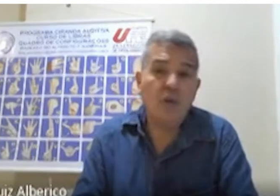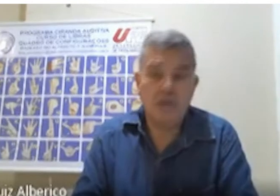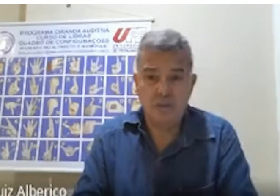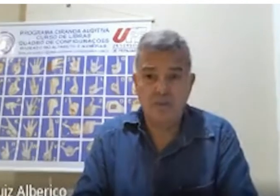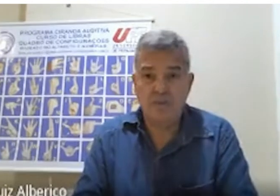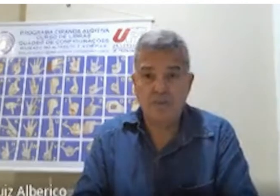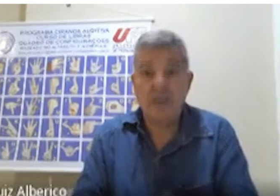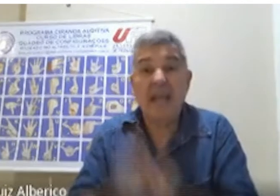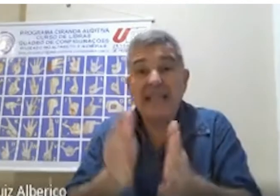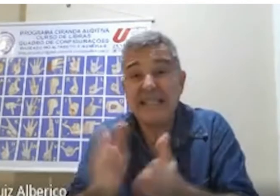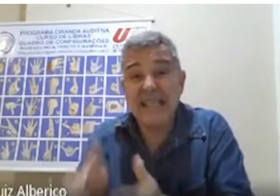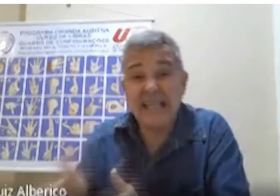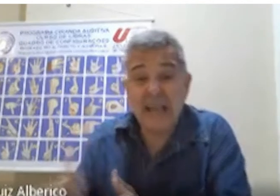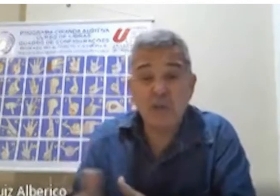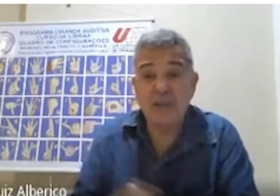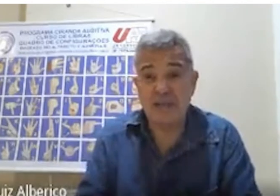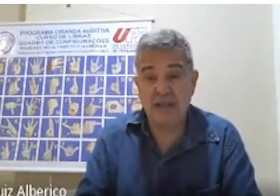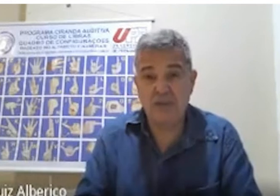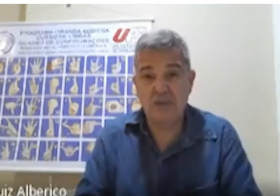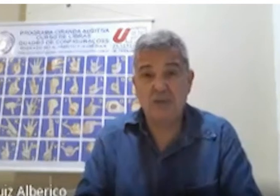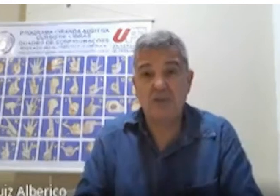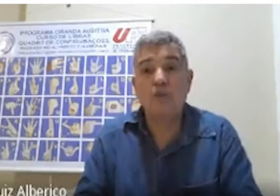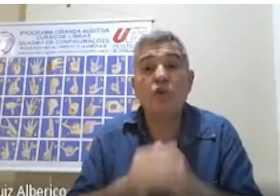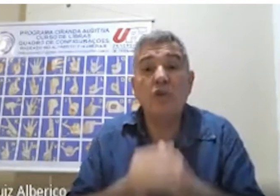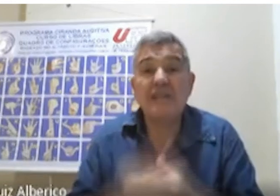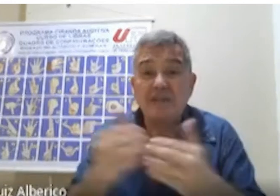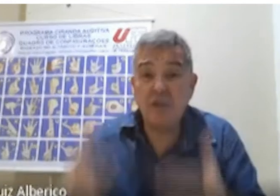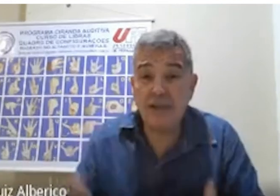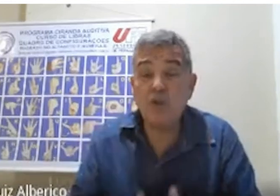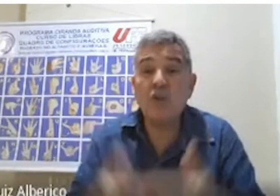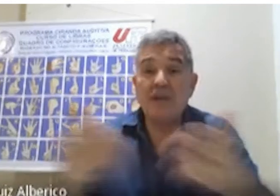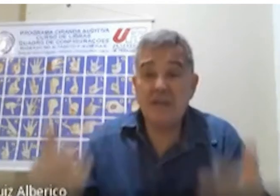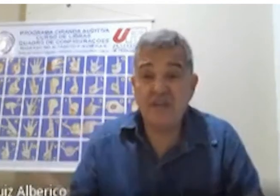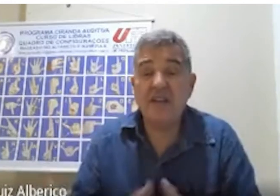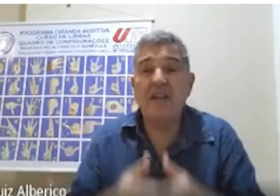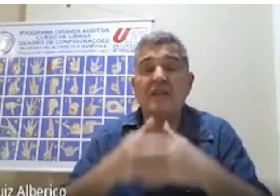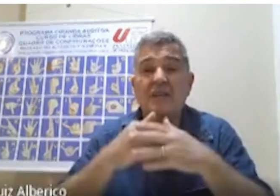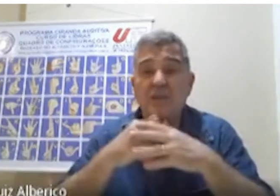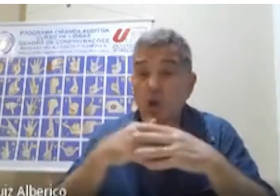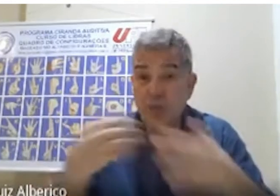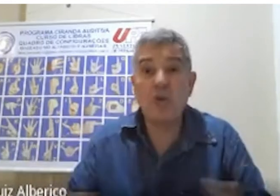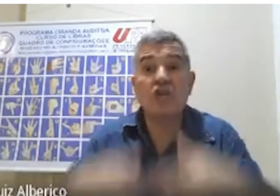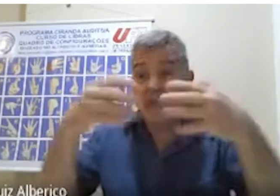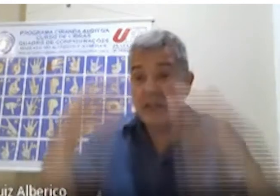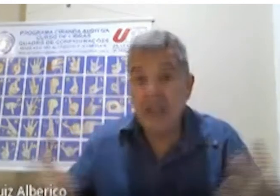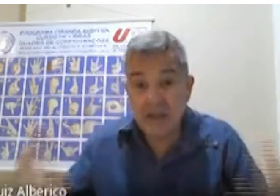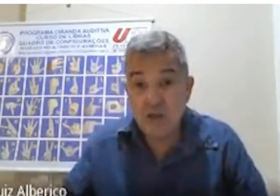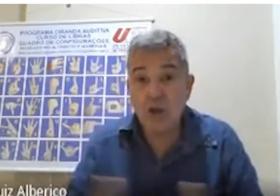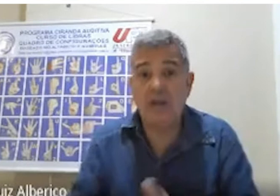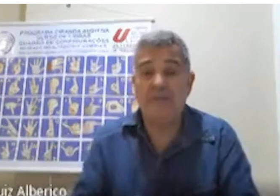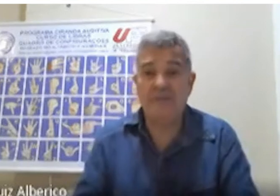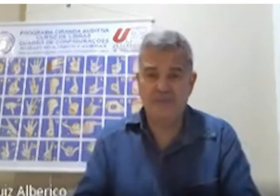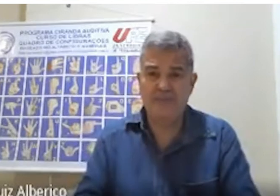E ficou. E é assim que está acontecendo. Com todas as falcatruas, safadezas, corrupções